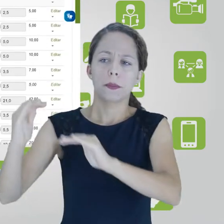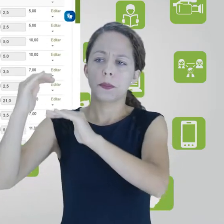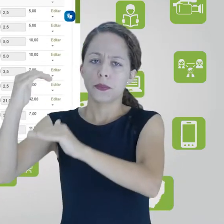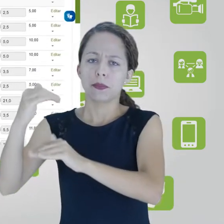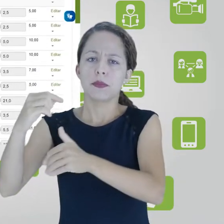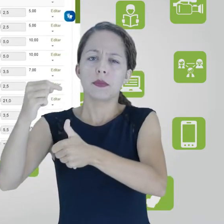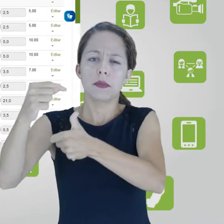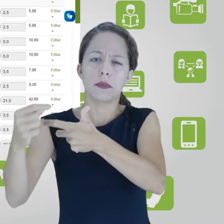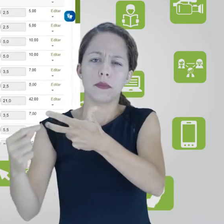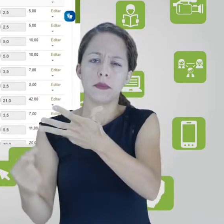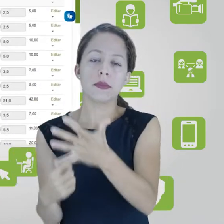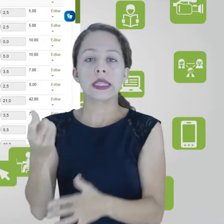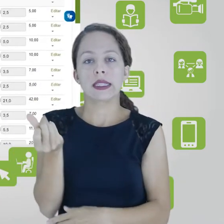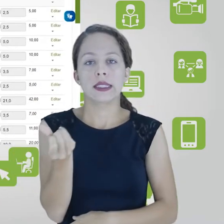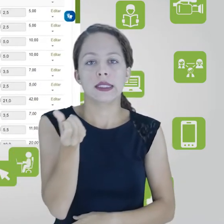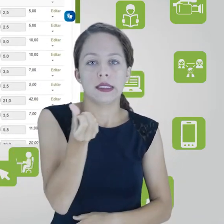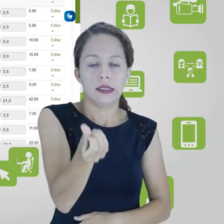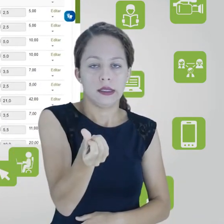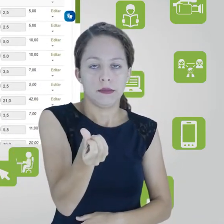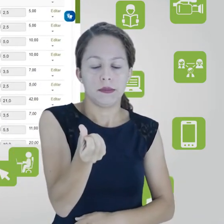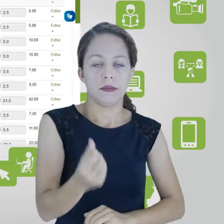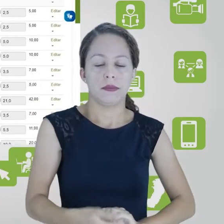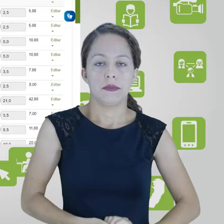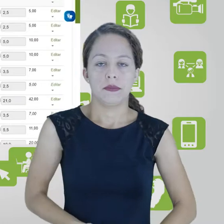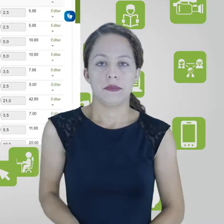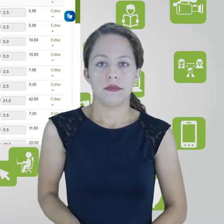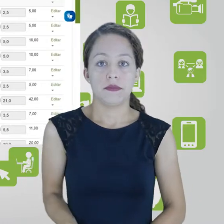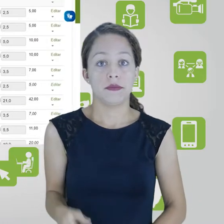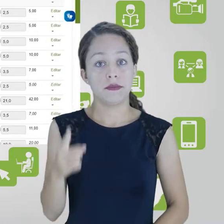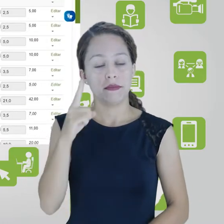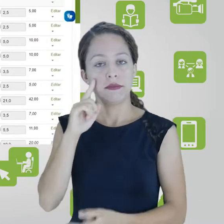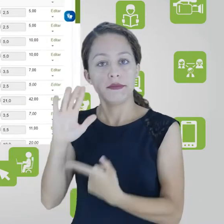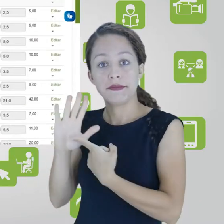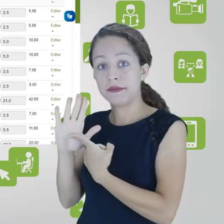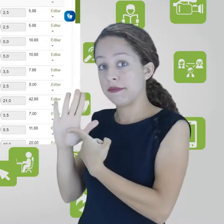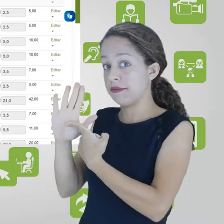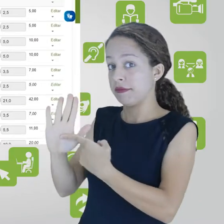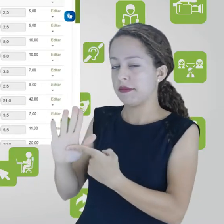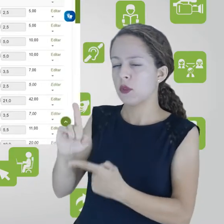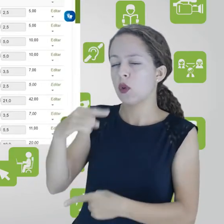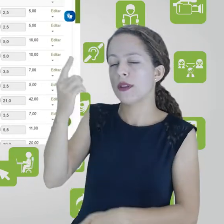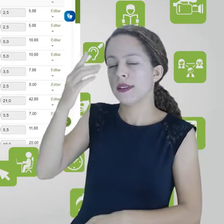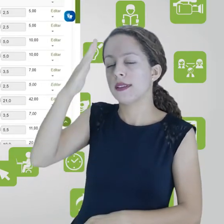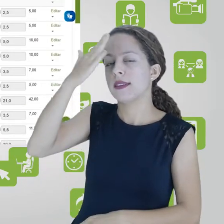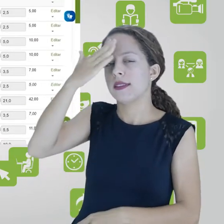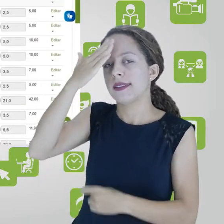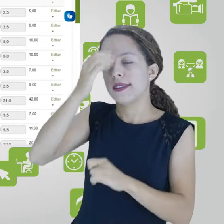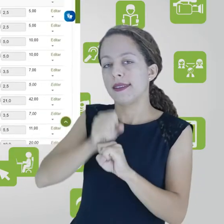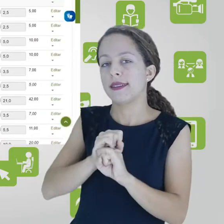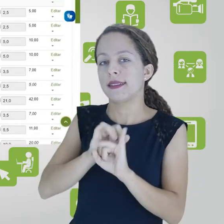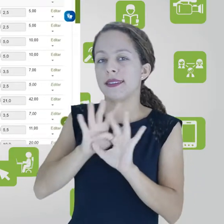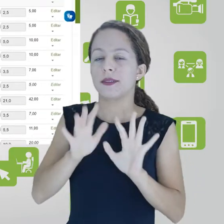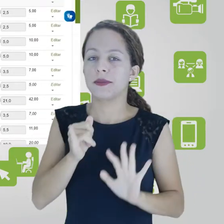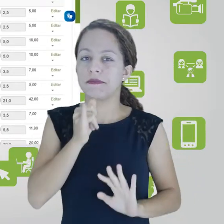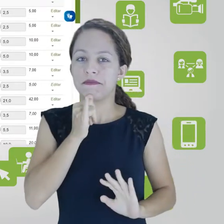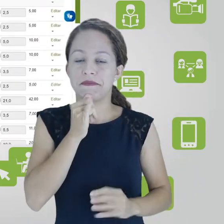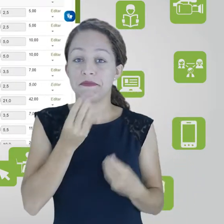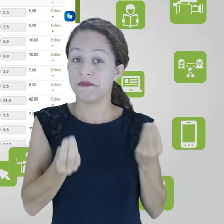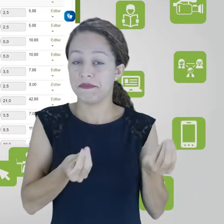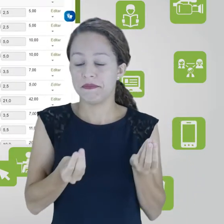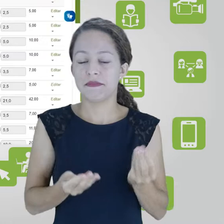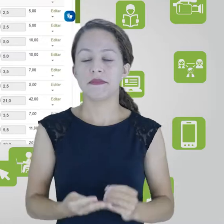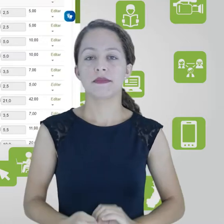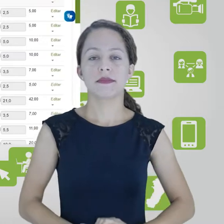6 atividades, certo? Então, vou colocar aqui as 6, só para a gente entender